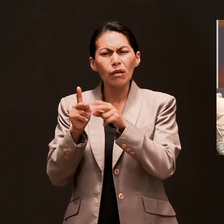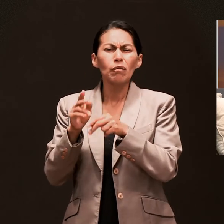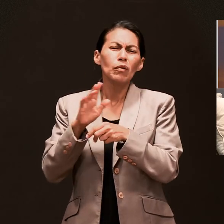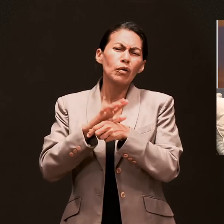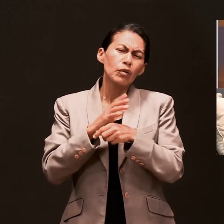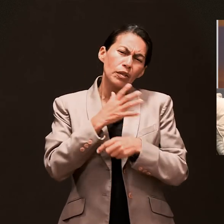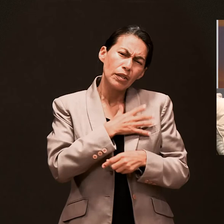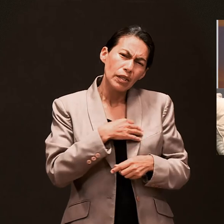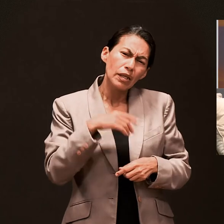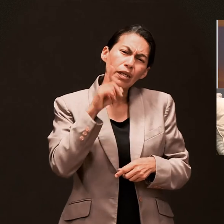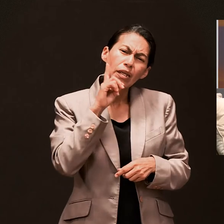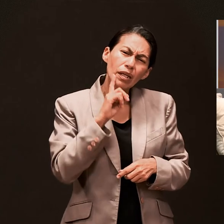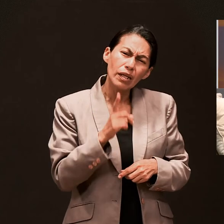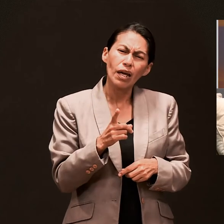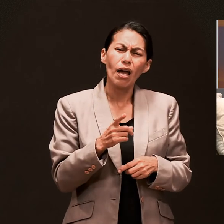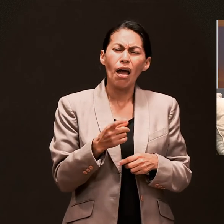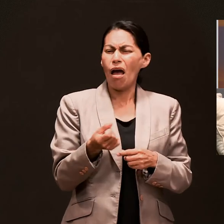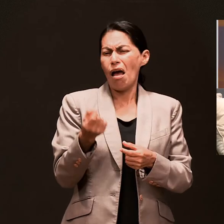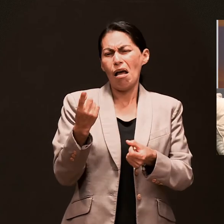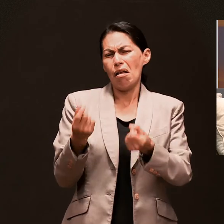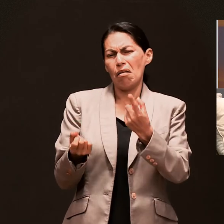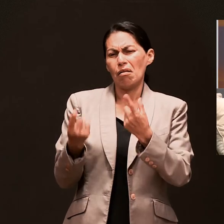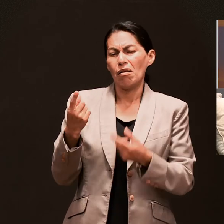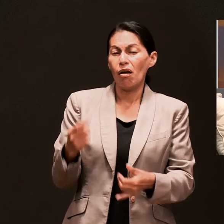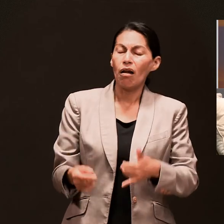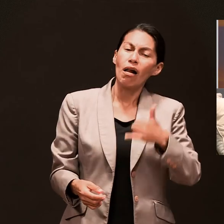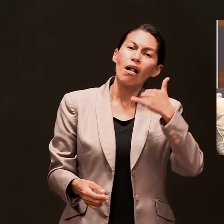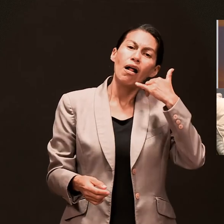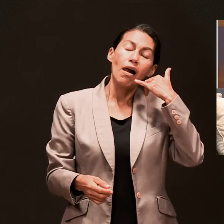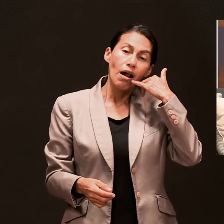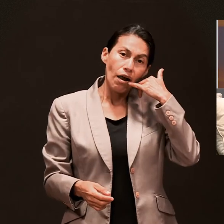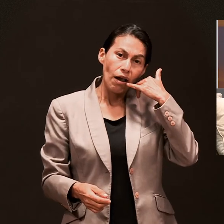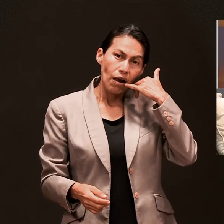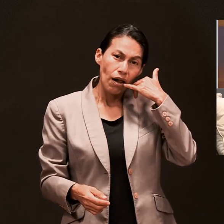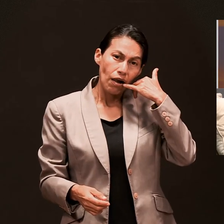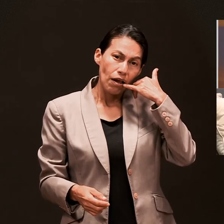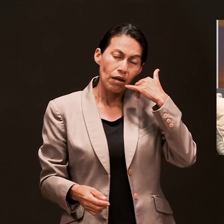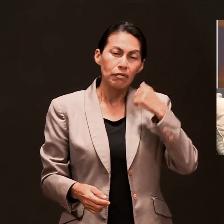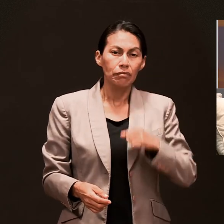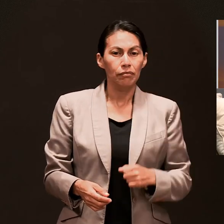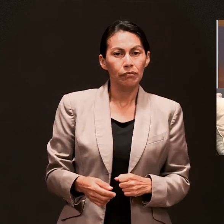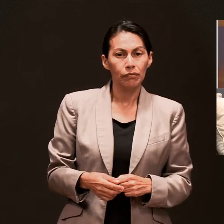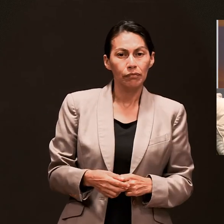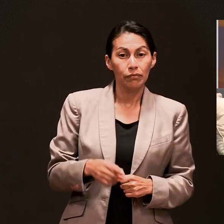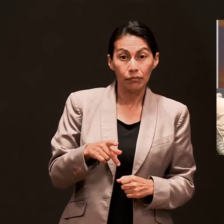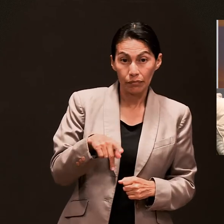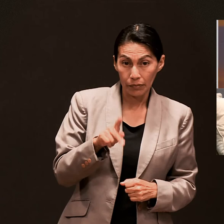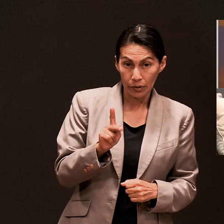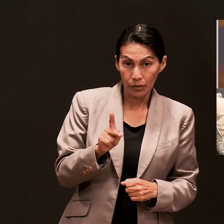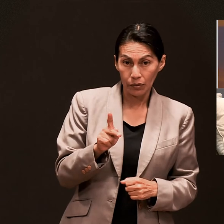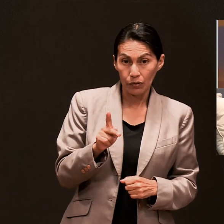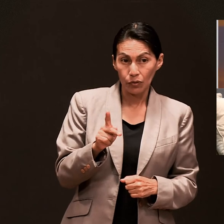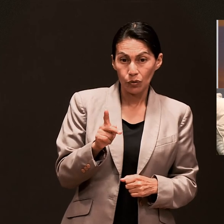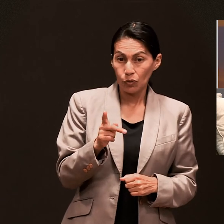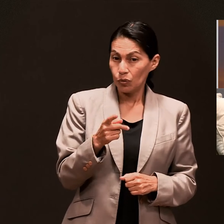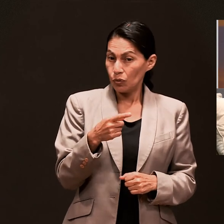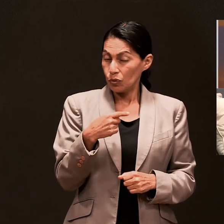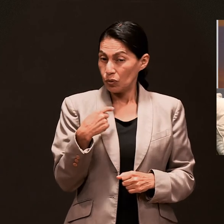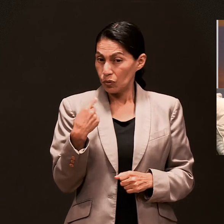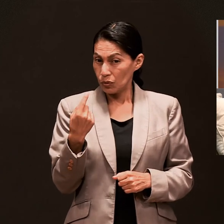o a la o a la hija quien esté ahí luego lo agarramos el teléfono si estamos solos